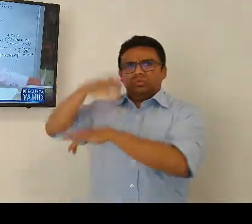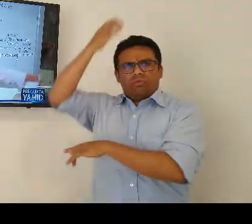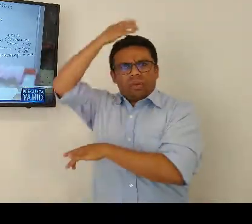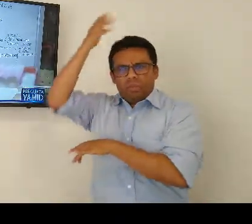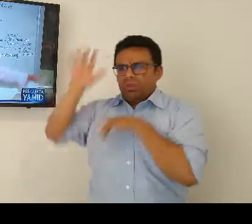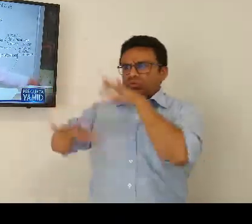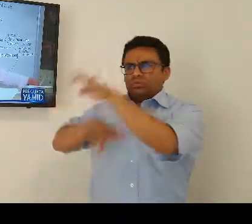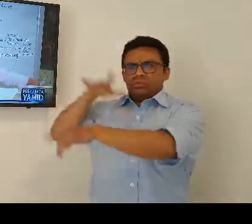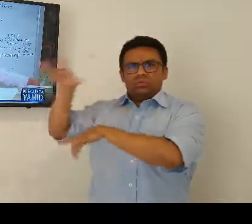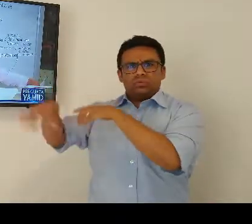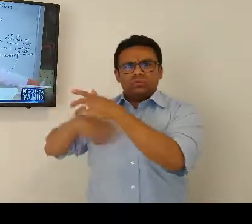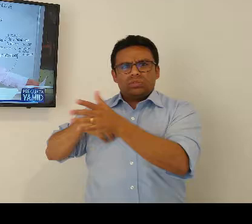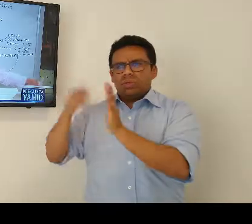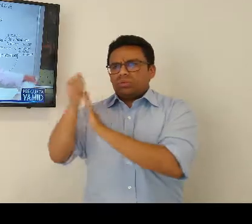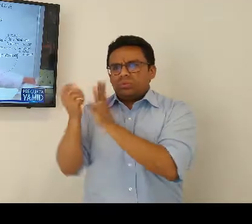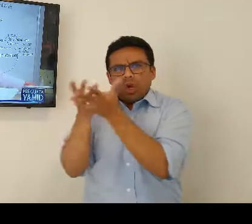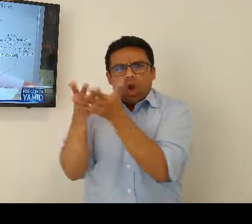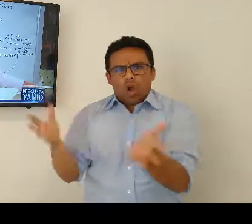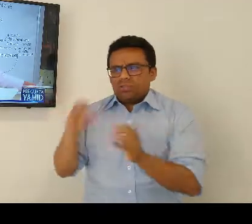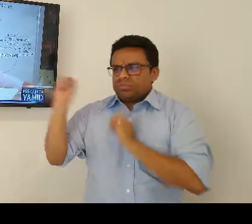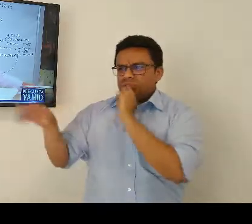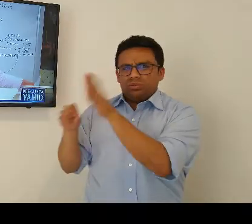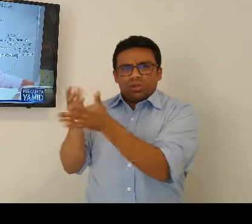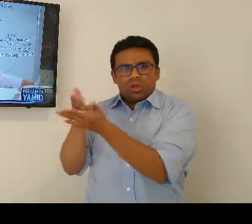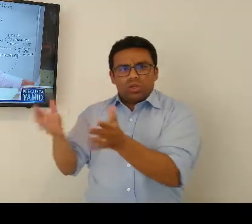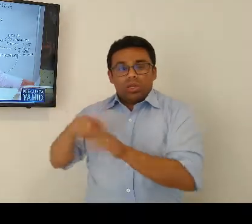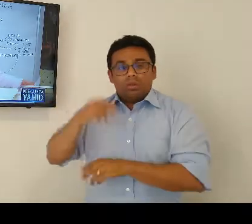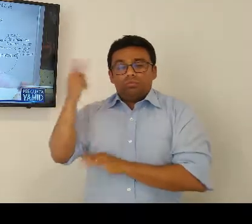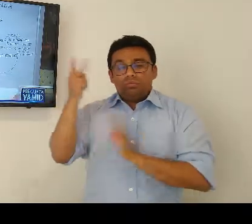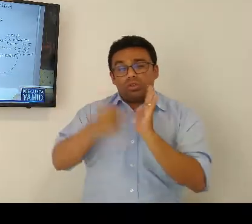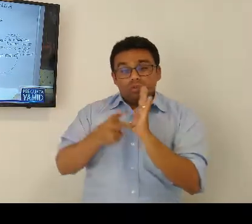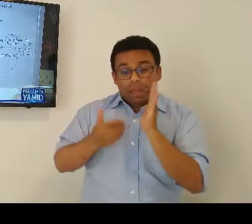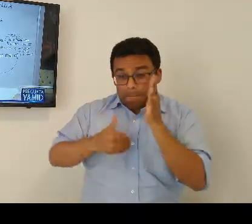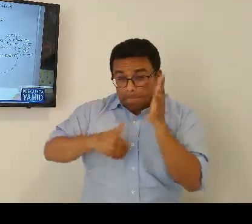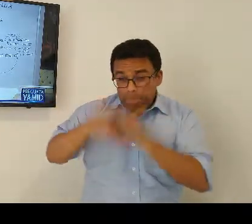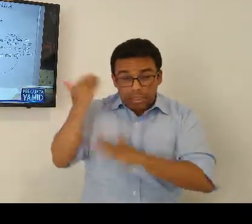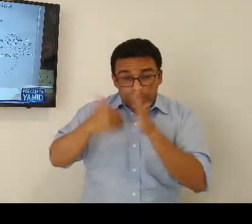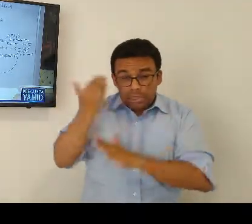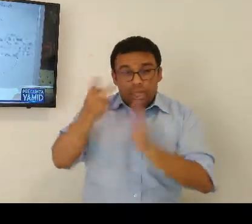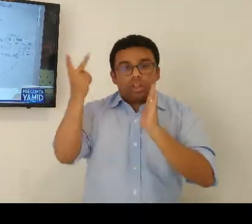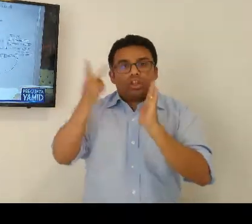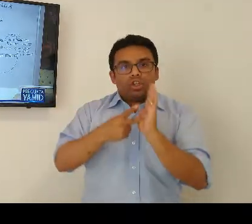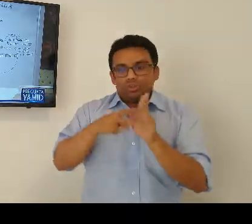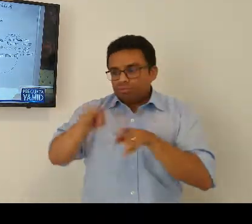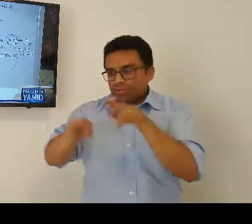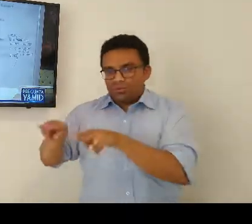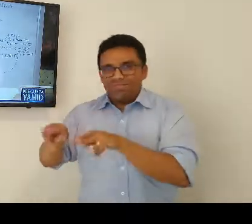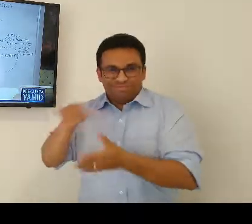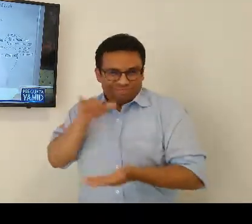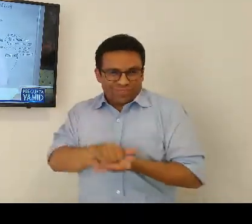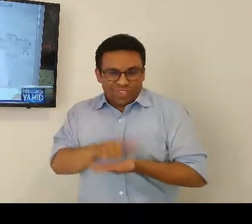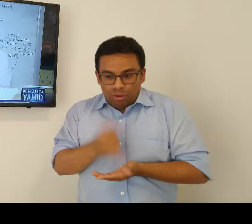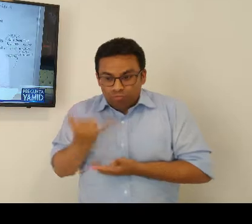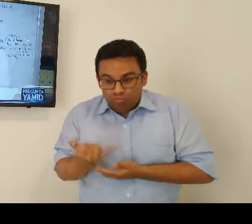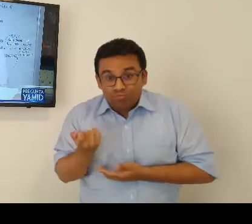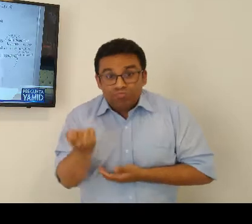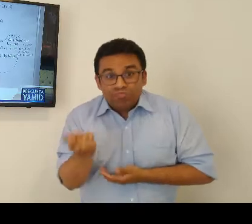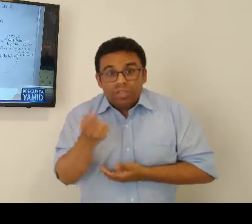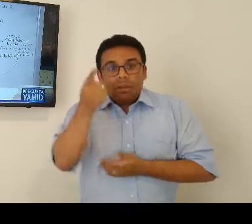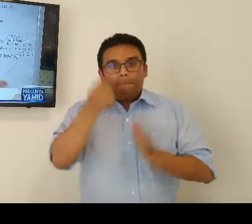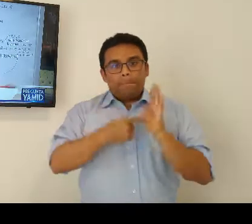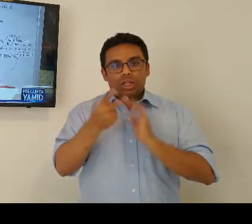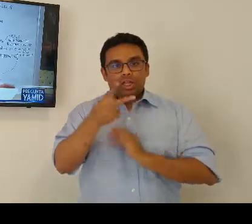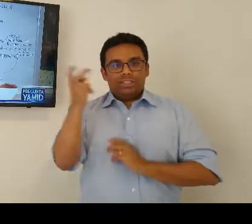un mismo sitio, tener un gran hospital hasta de 2000 camas para arrancar. Como te digo, 1200 ahorita, de manera que Bogotá por